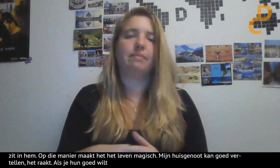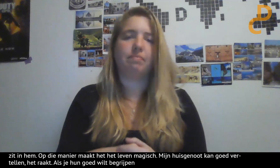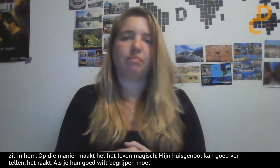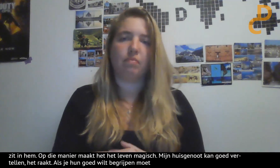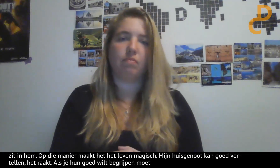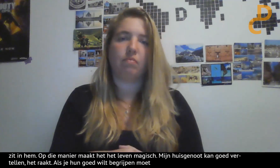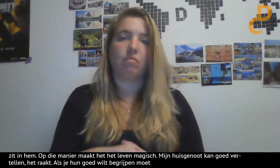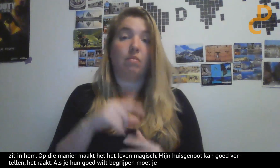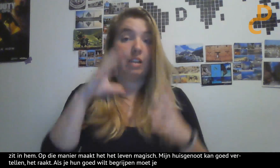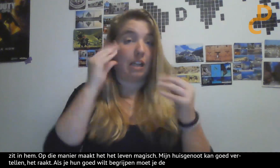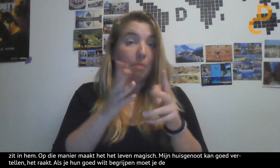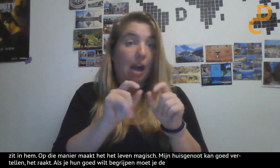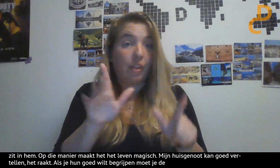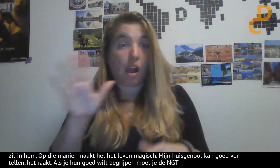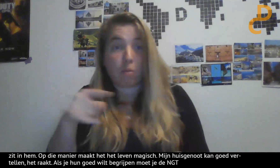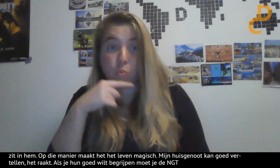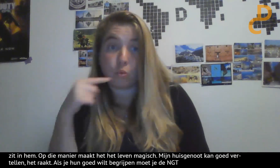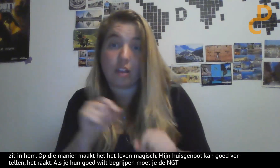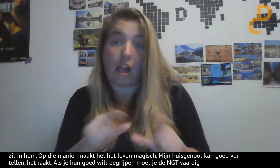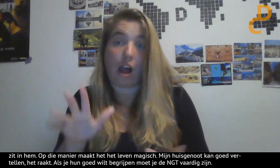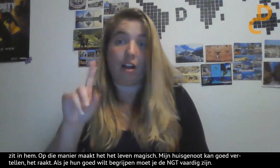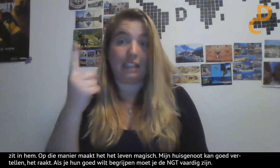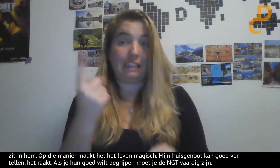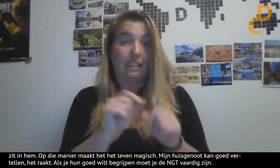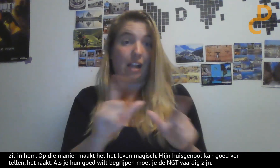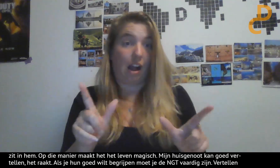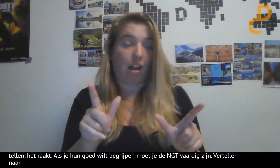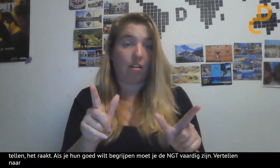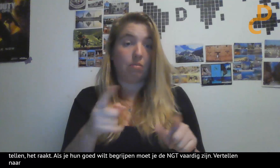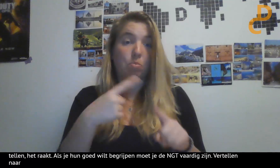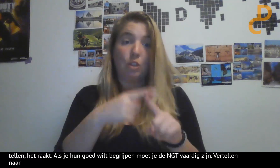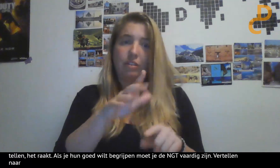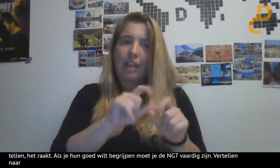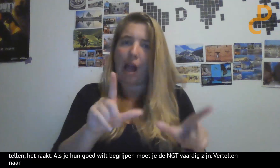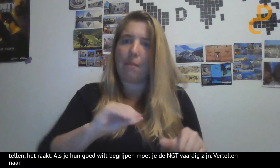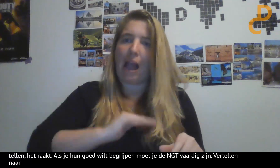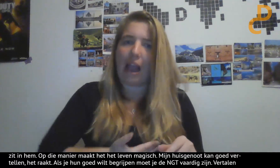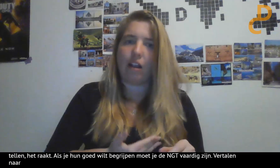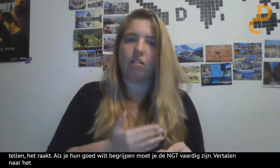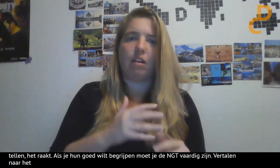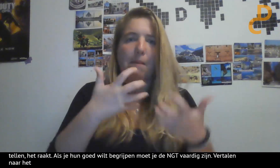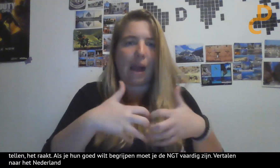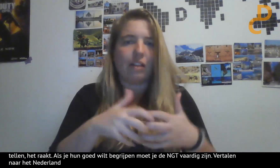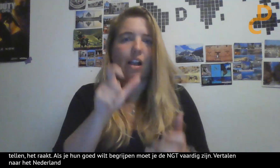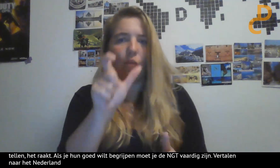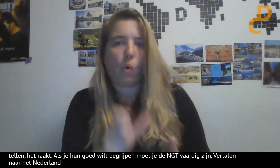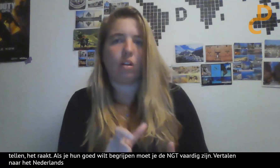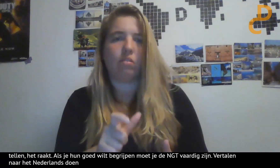Want vertellen naar het Nederlands, dat doen ze niet. Want gebarentaal is hun moedertaal, hun eerste taal. Een eigen taal met hun